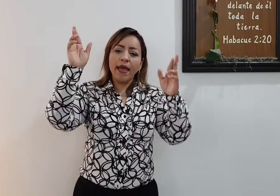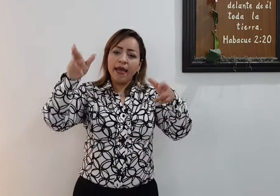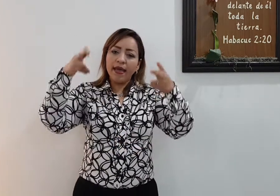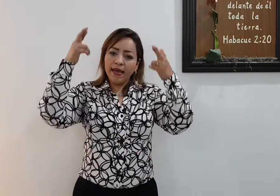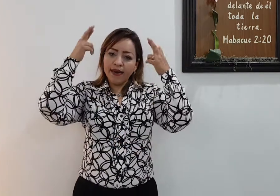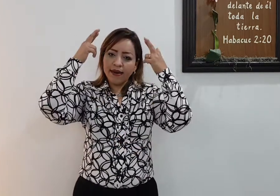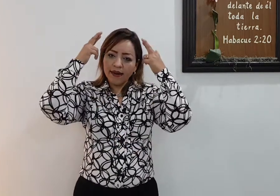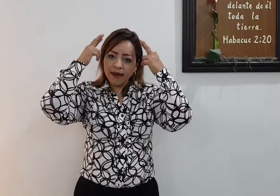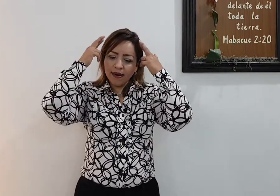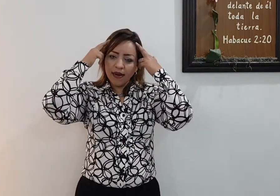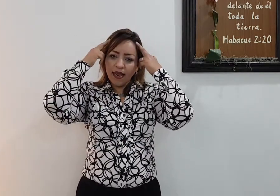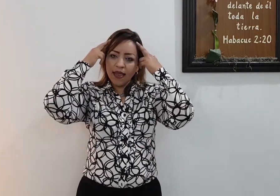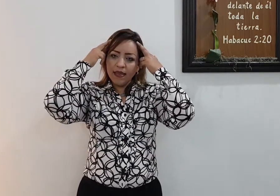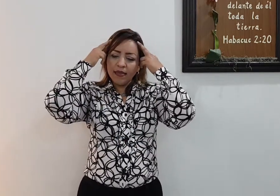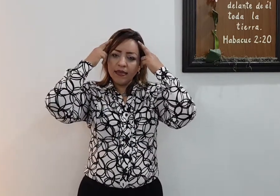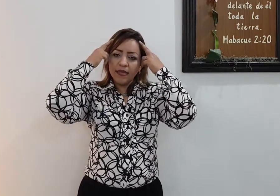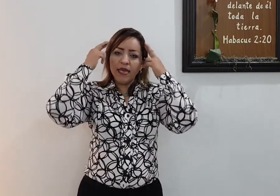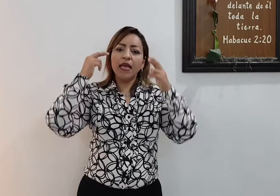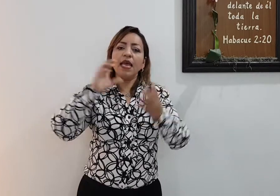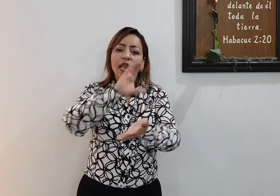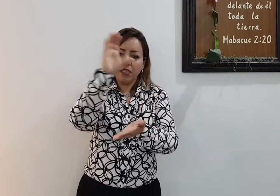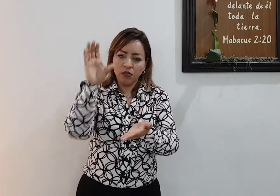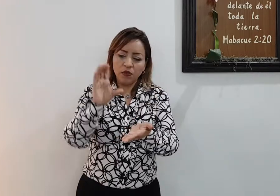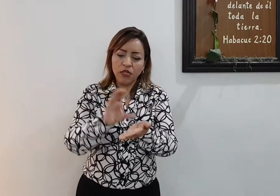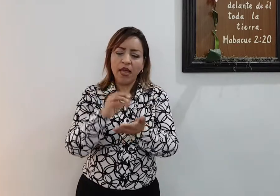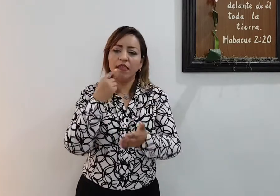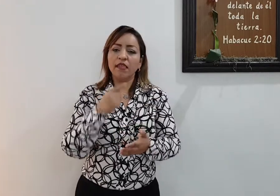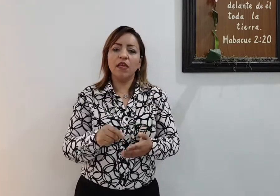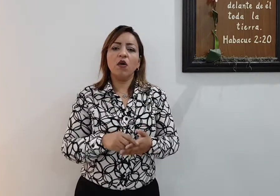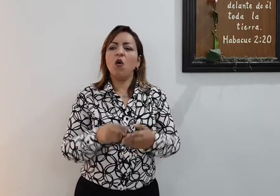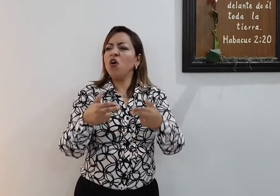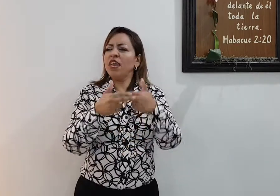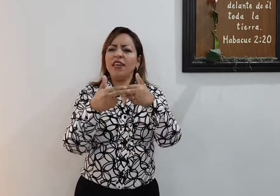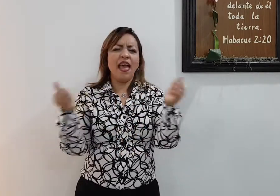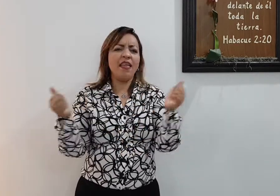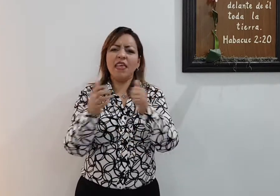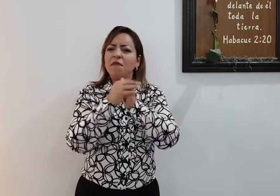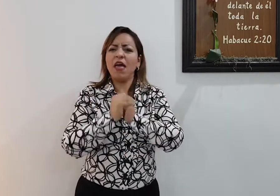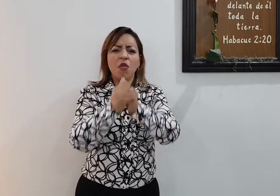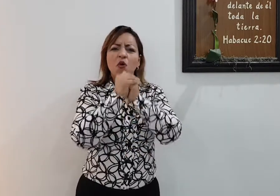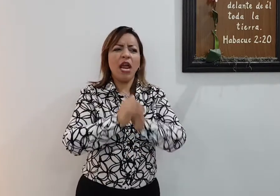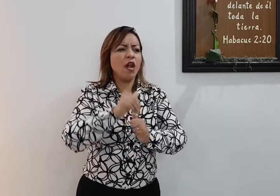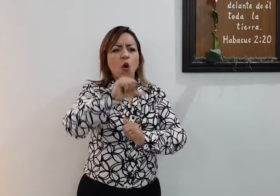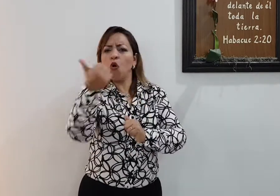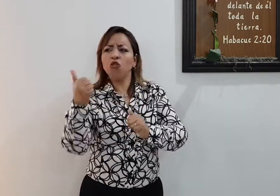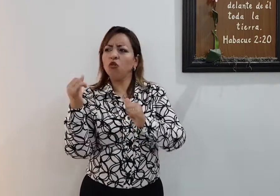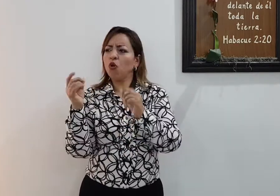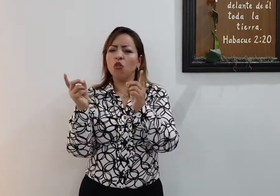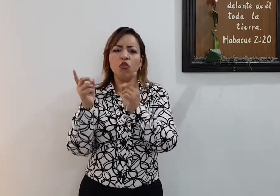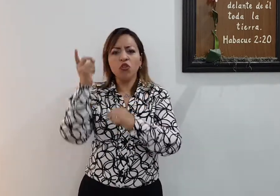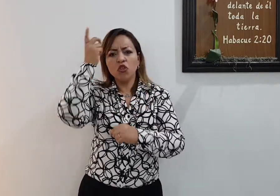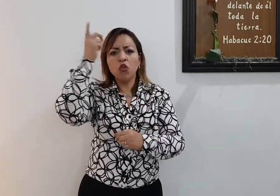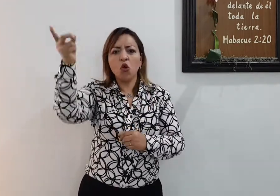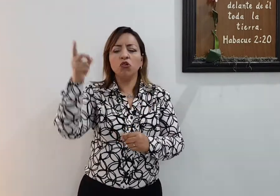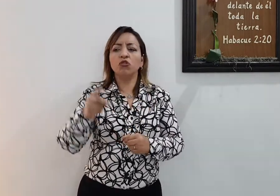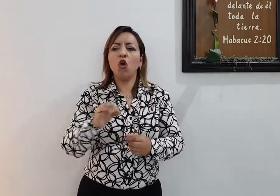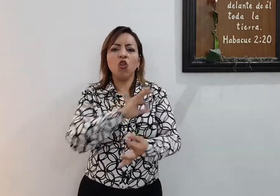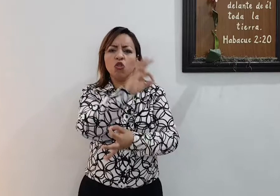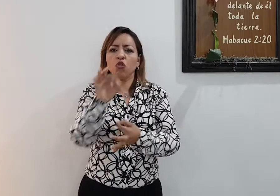nada a ningún Dios, solamente a mí, y el que lo haga será digno de muerte. Y entonces Daniel dijo: